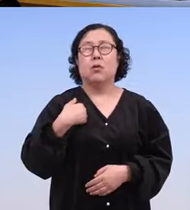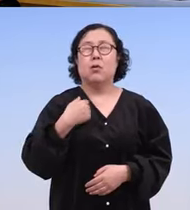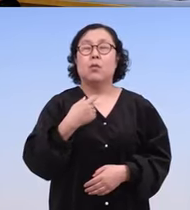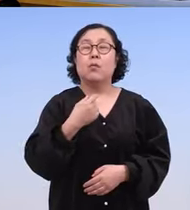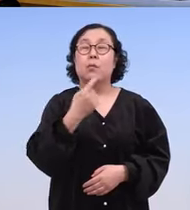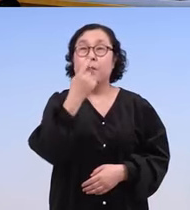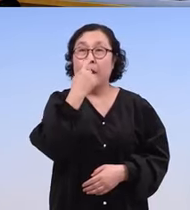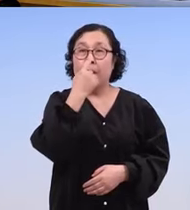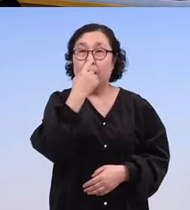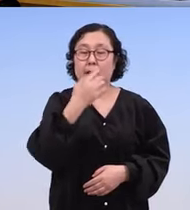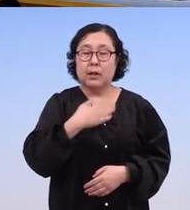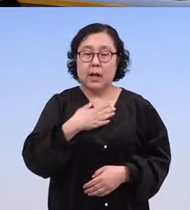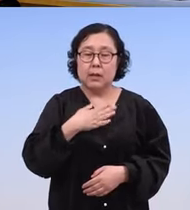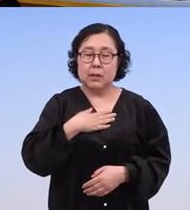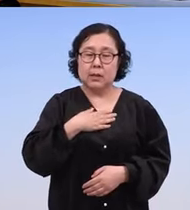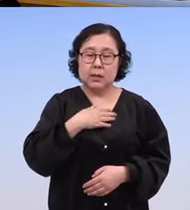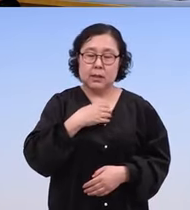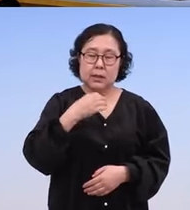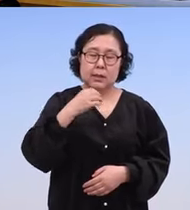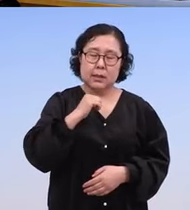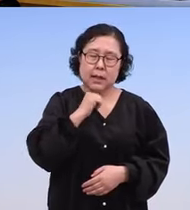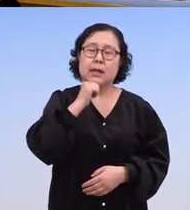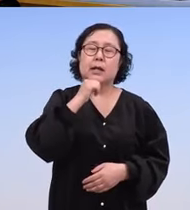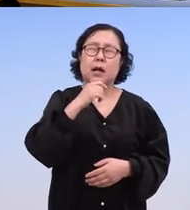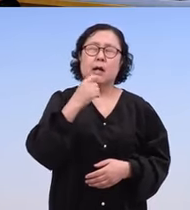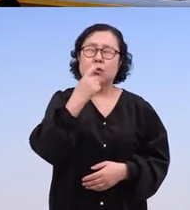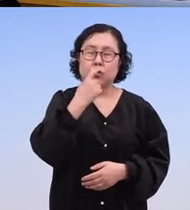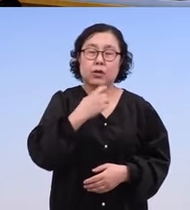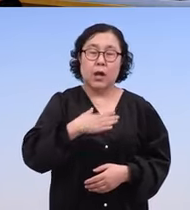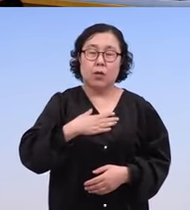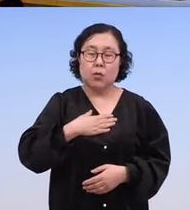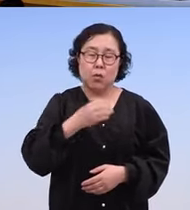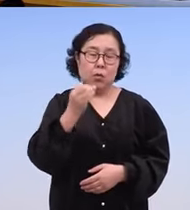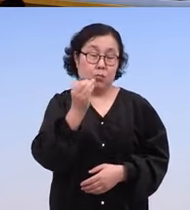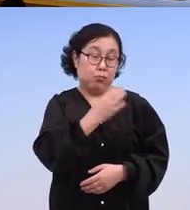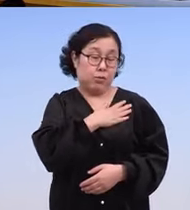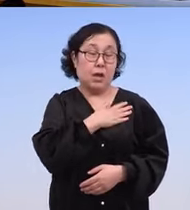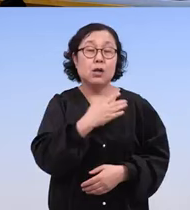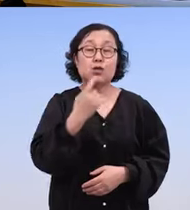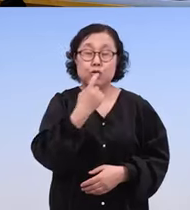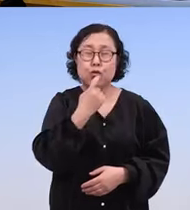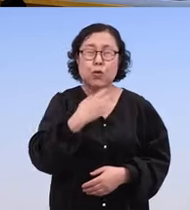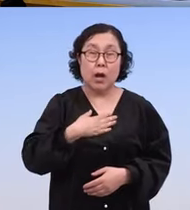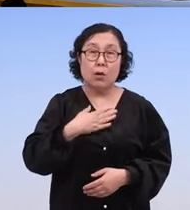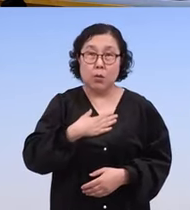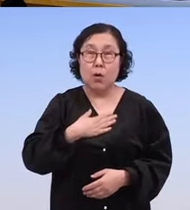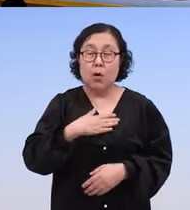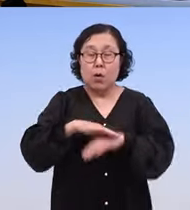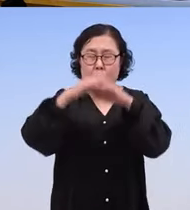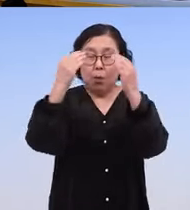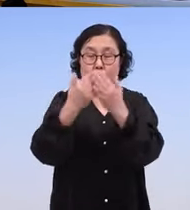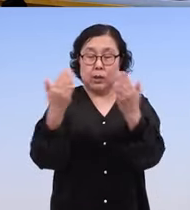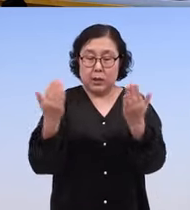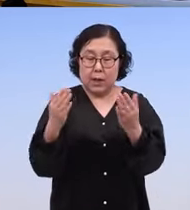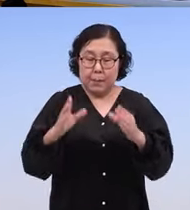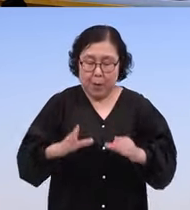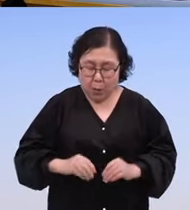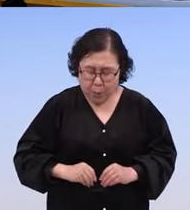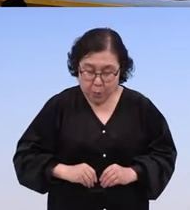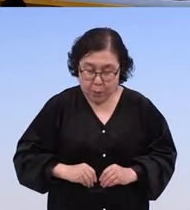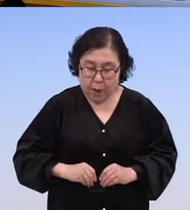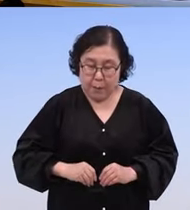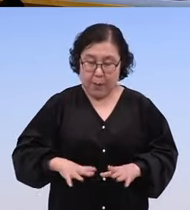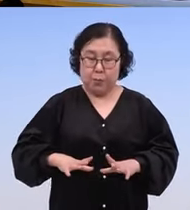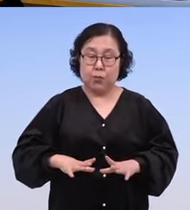12절에서 이렇게 이야기합니다. 나는 비천에 처할 줄도 알고 풍부에 처할 줄도 알아 모든 일 곧 배부름과